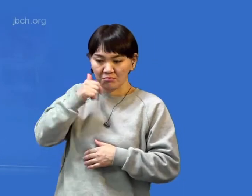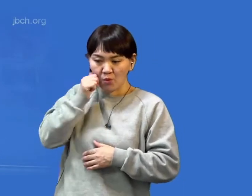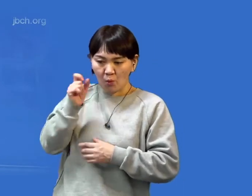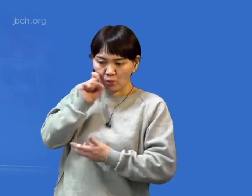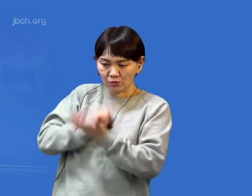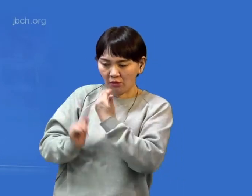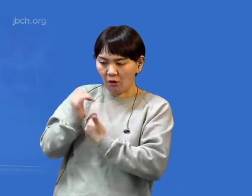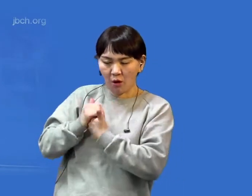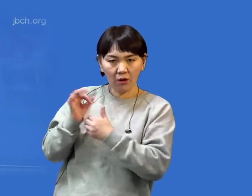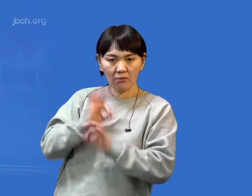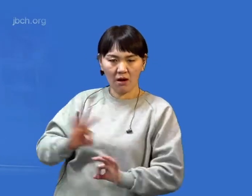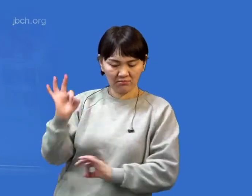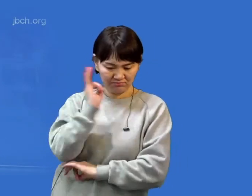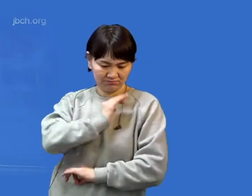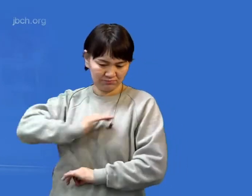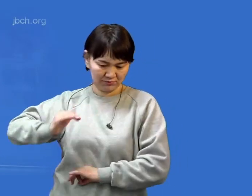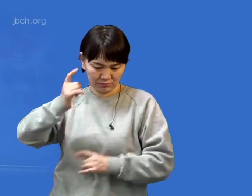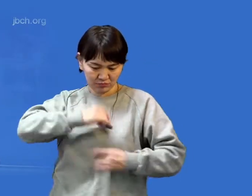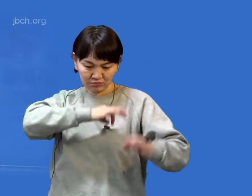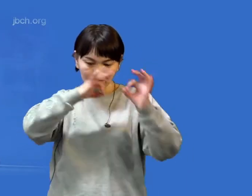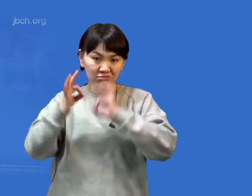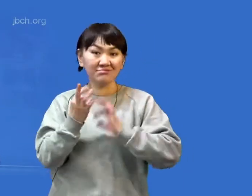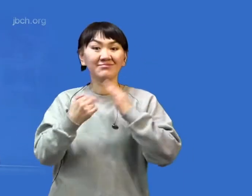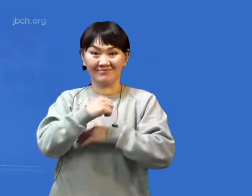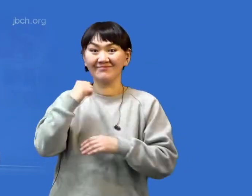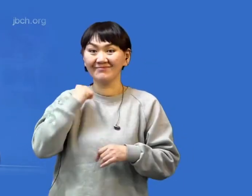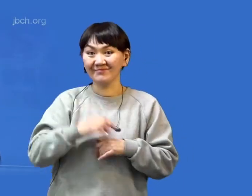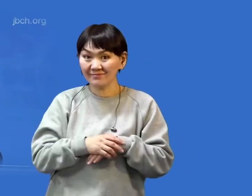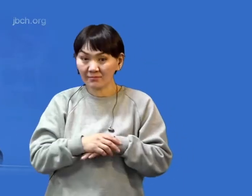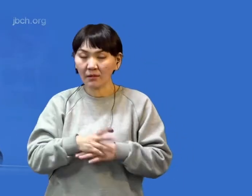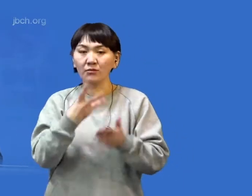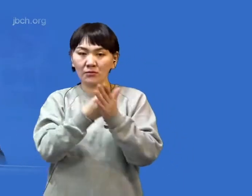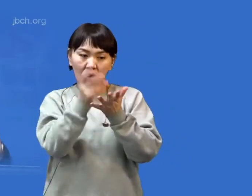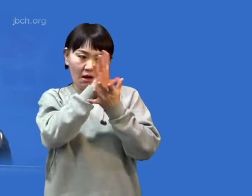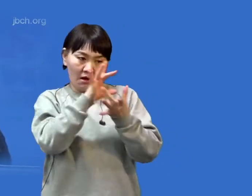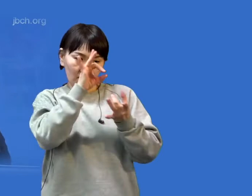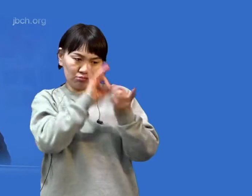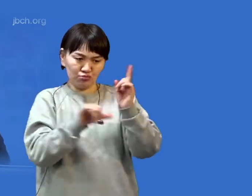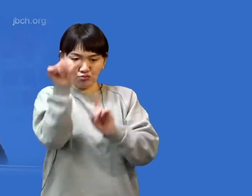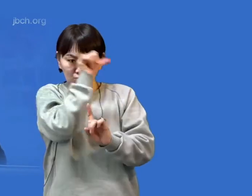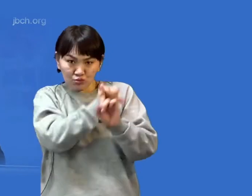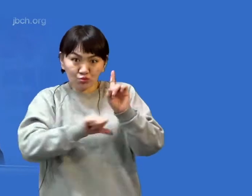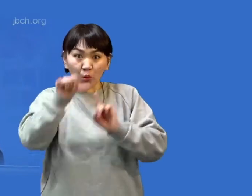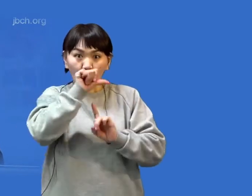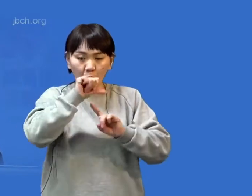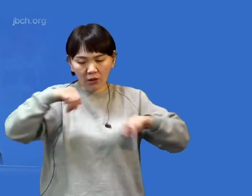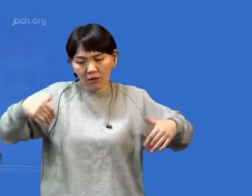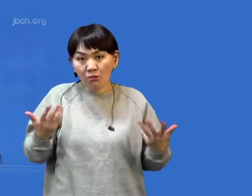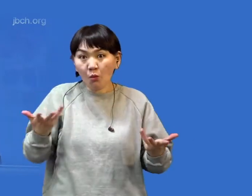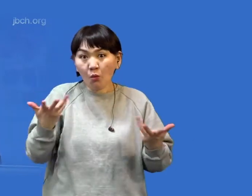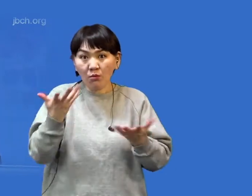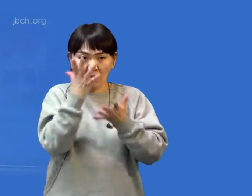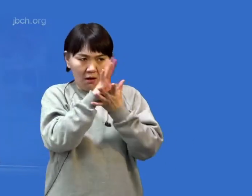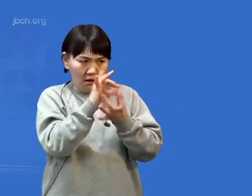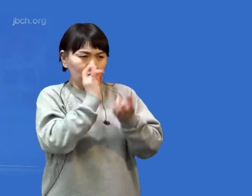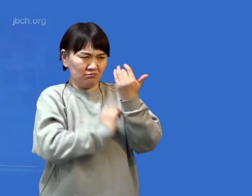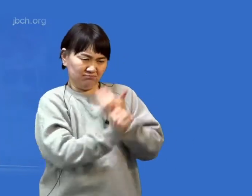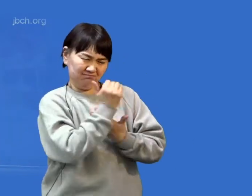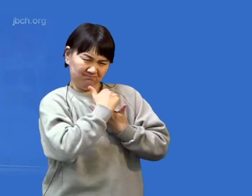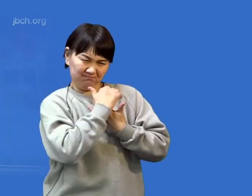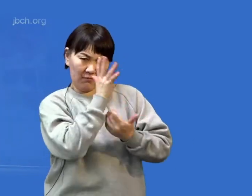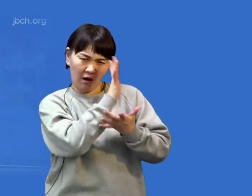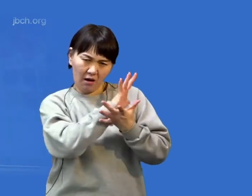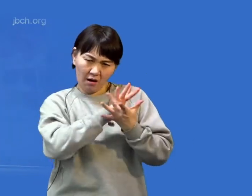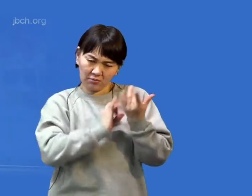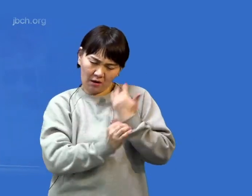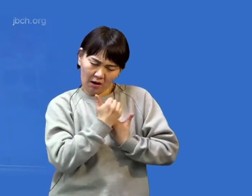дүүрэй гэвэл ариун сүнсийг дагаад амьдрий гэхийн тулд ариун сүнсээр дүүрэх хэрэгтэй. Ингээ ариун сүнс нь бүрэн баригдах